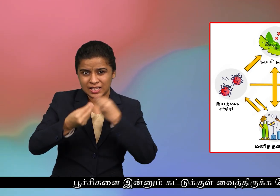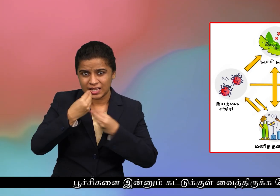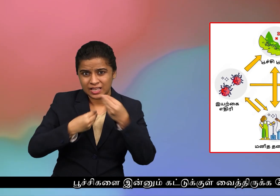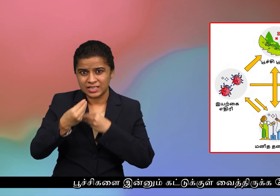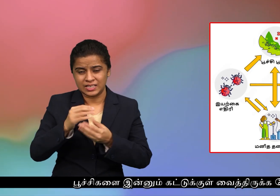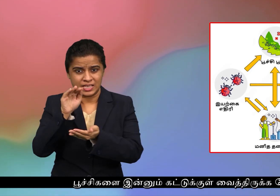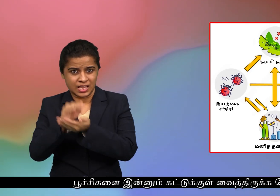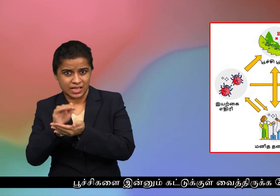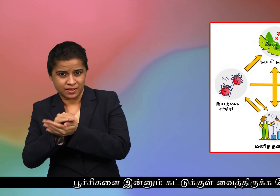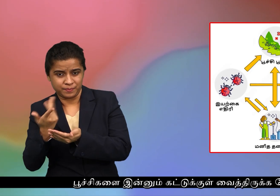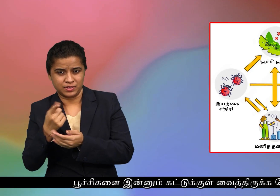வேண்டும்.